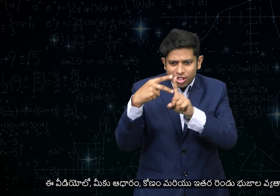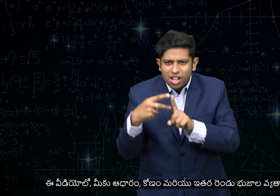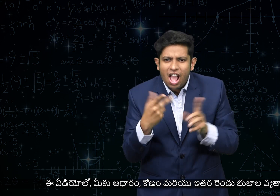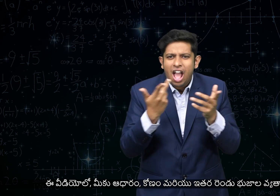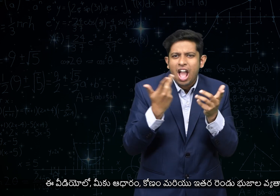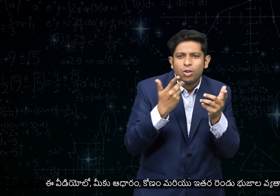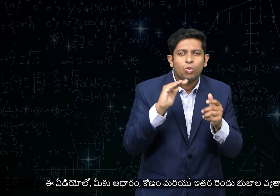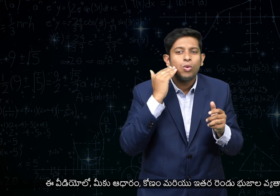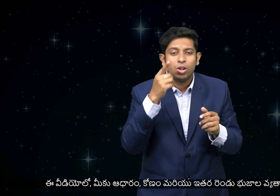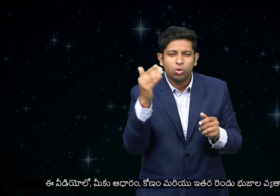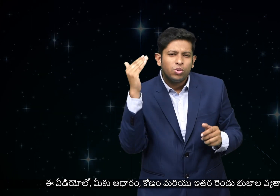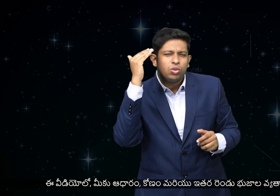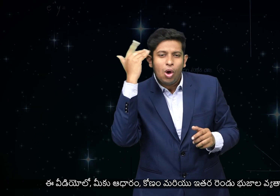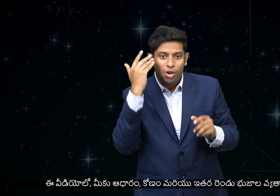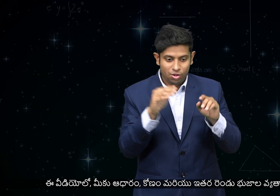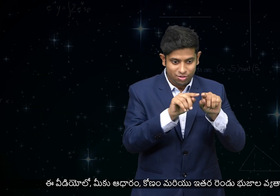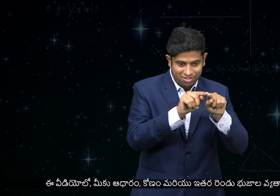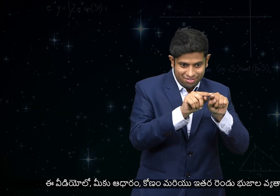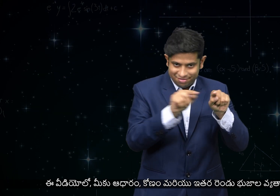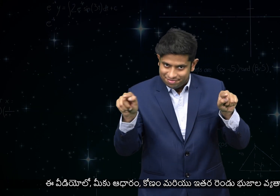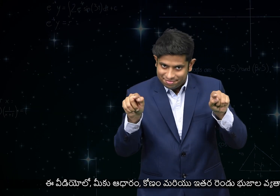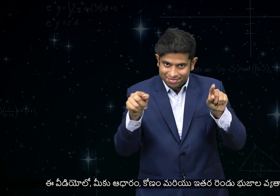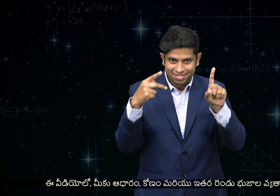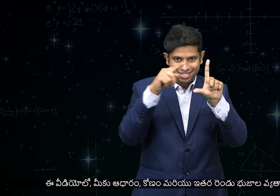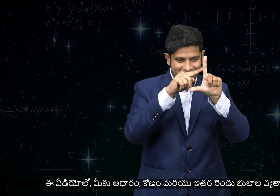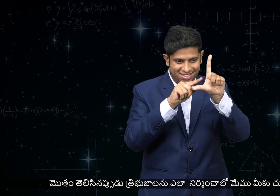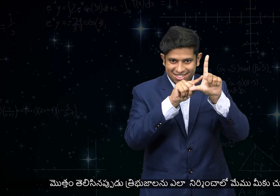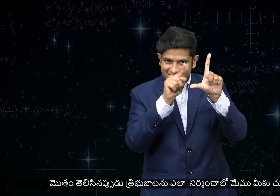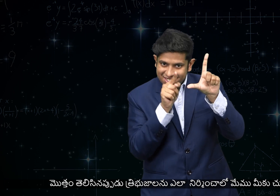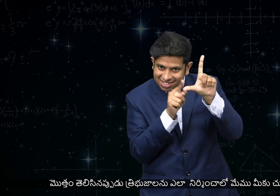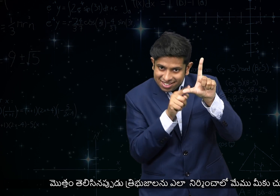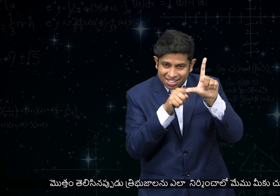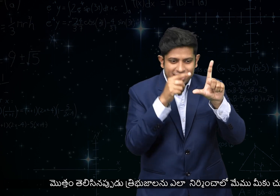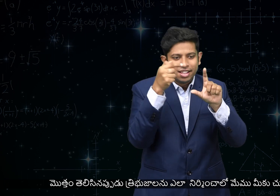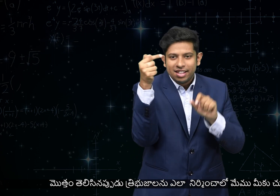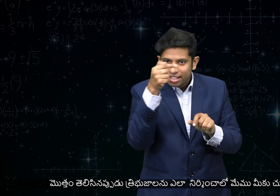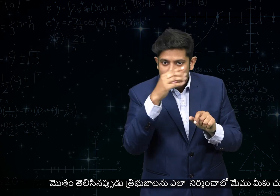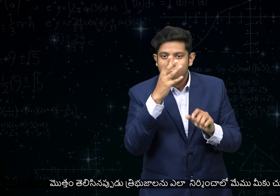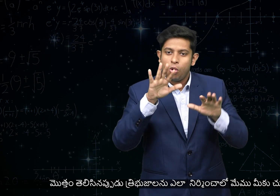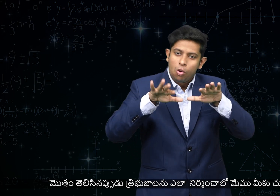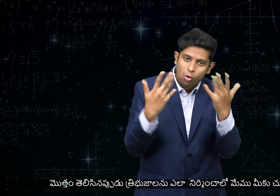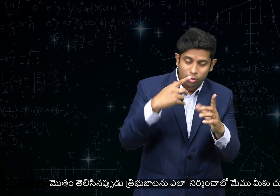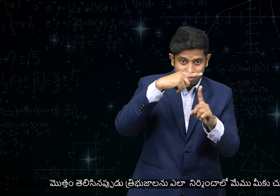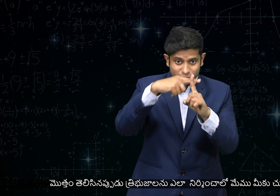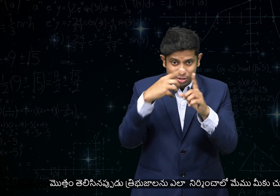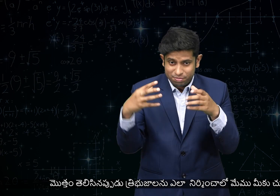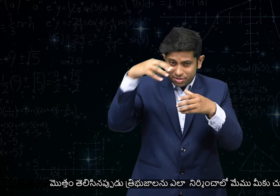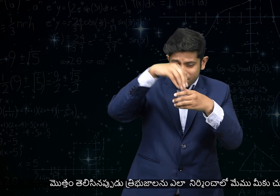మరియు ఇతర రెండు భుజాల వ్యత్యాసం లేదా మొత్తం తెలిసినప్పుడు త్రిభుజాలను ఎలా